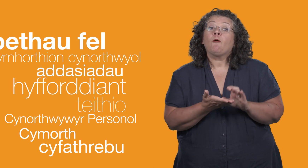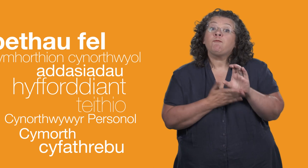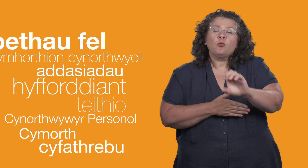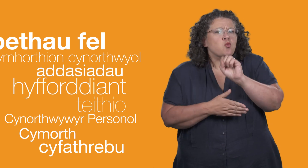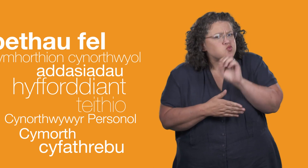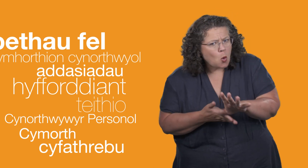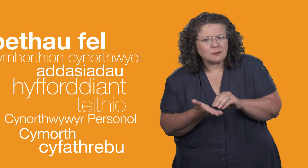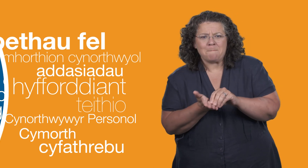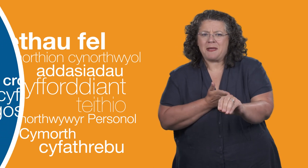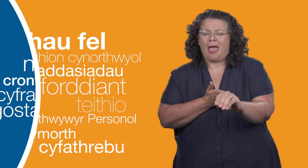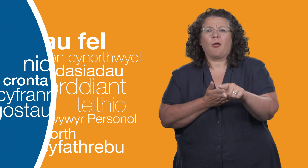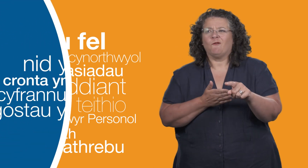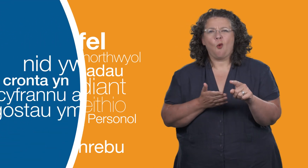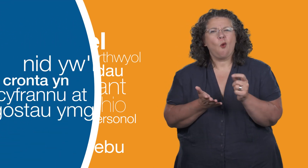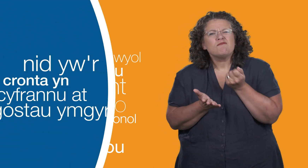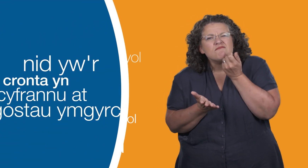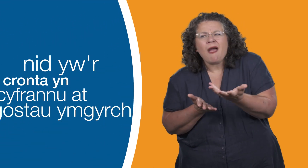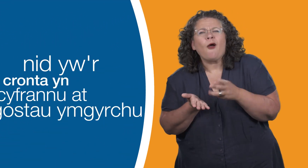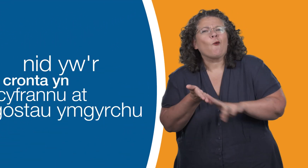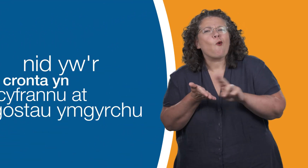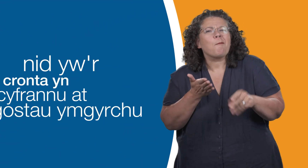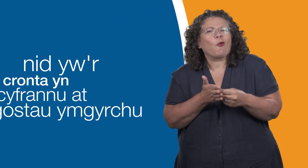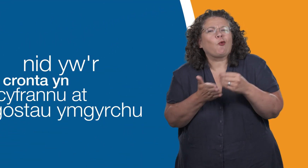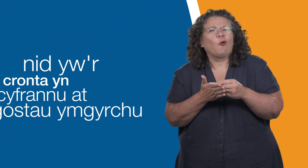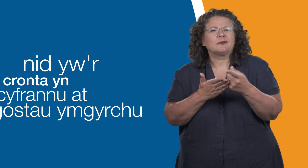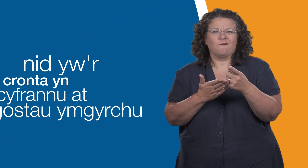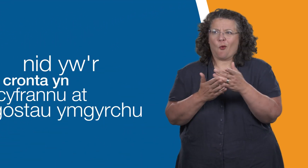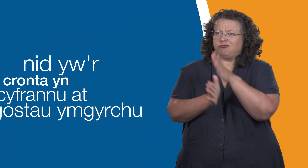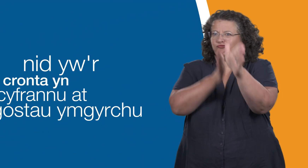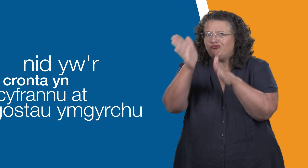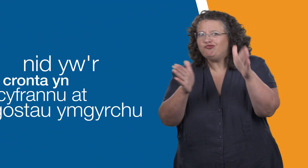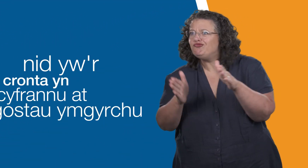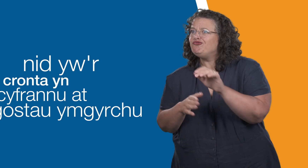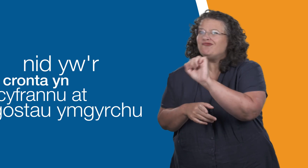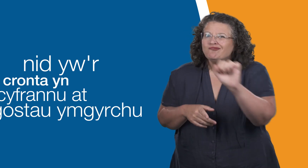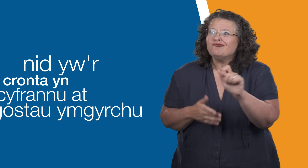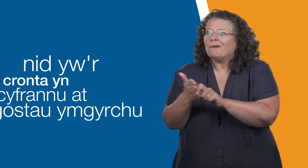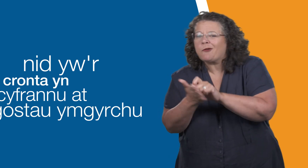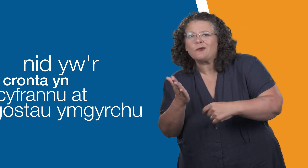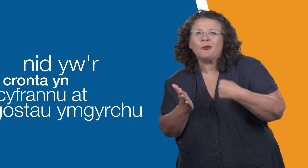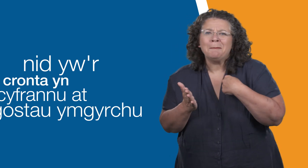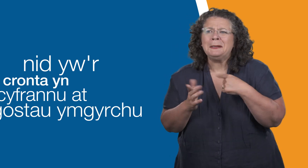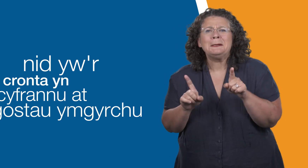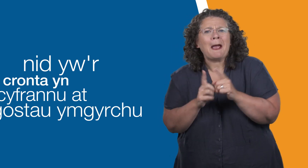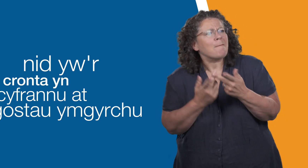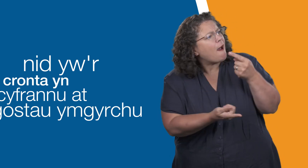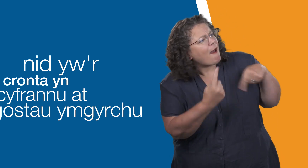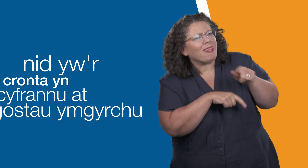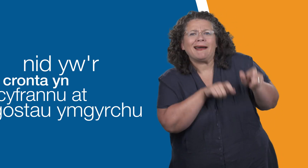gwefusau. Ni all y Cronfa eich cynorthwyo gyda chostau arferol ymgyrchu sy'n cael eu hysgwyddo gan ymgeisydd nad